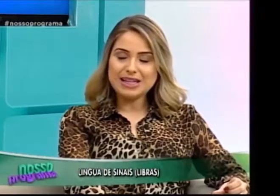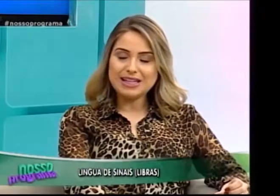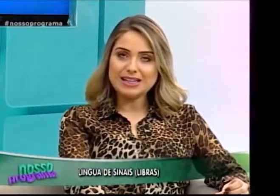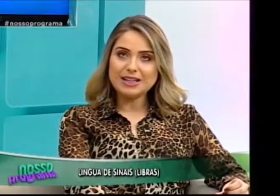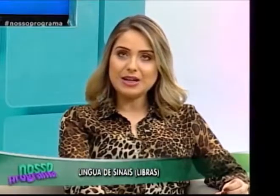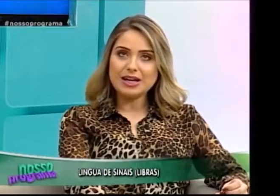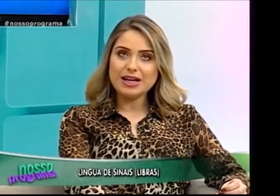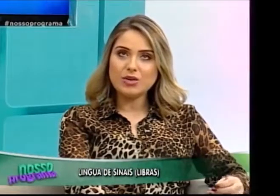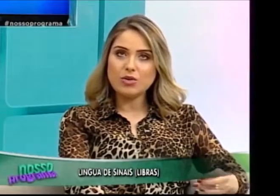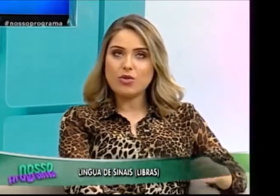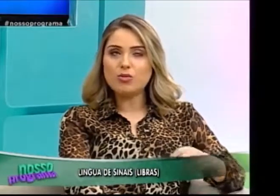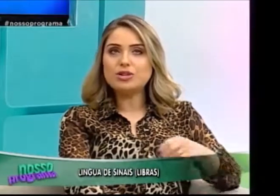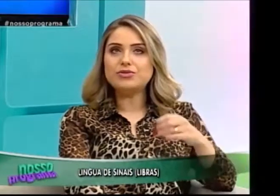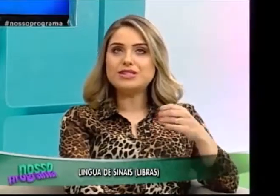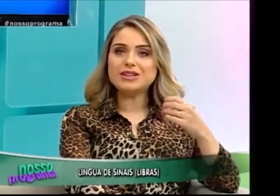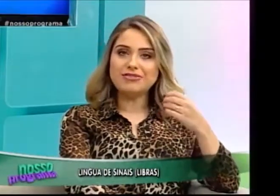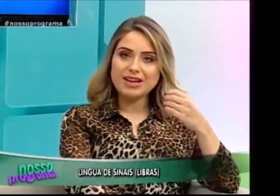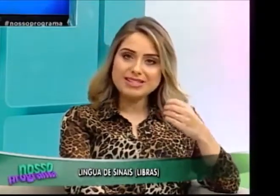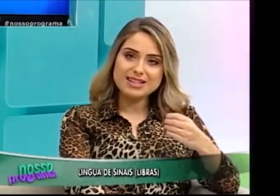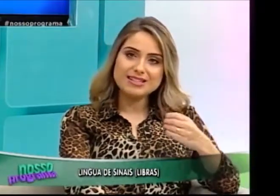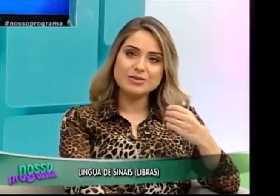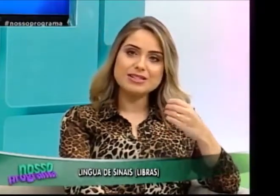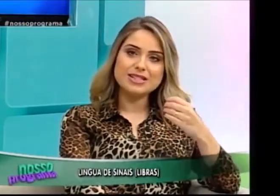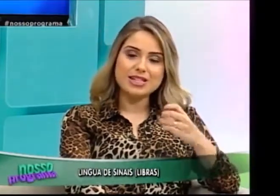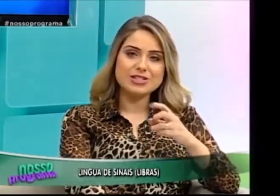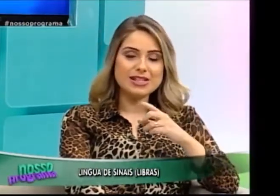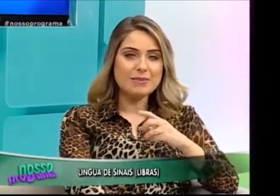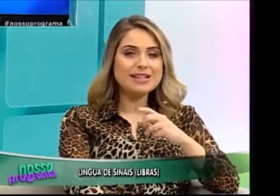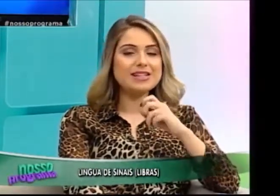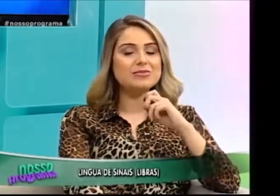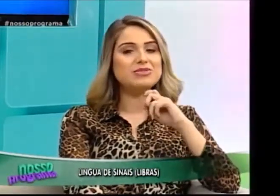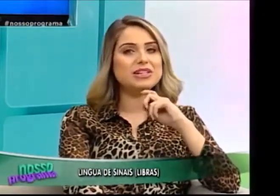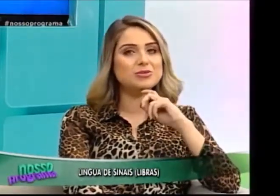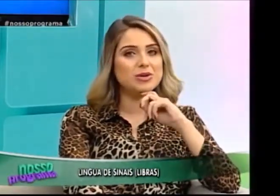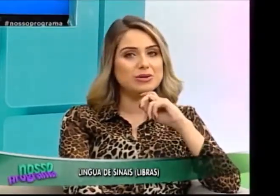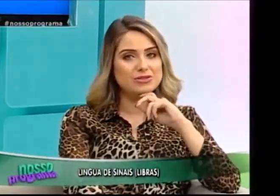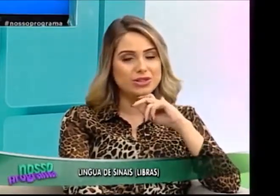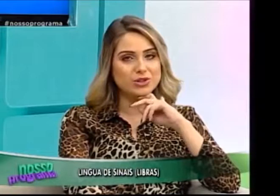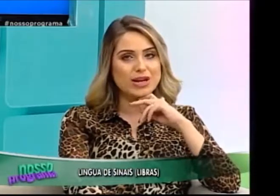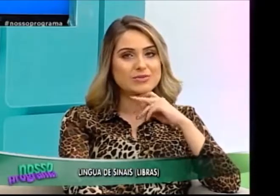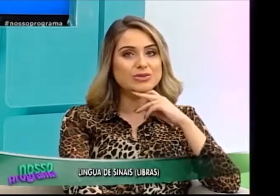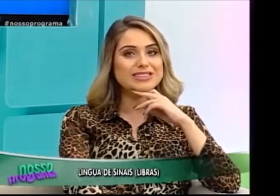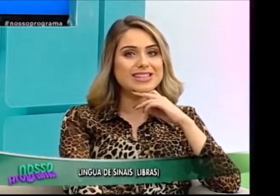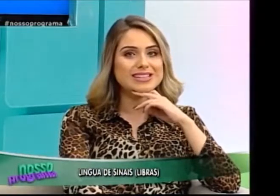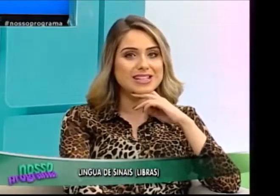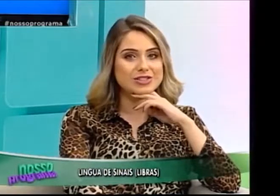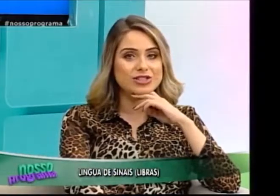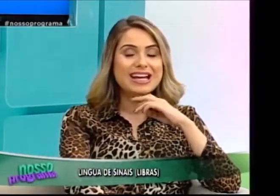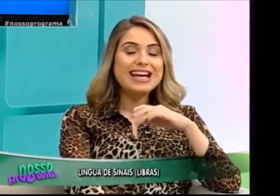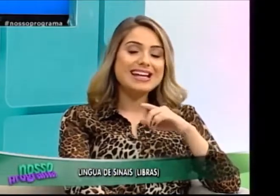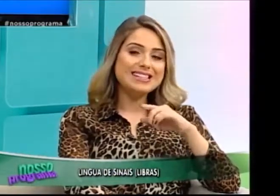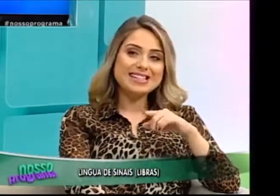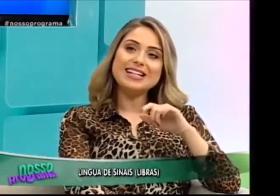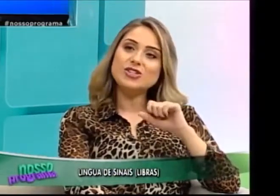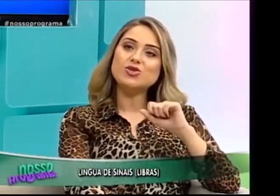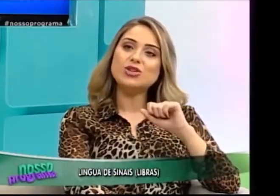também como que você vê essa questão das igrejas. A Mari estava me falando uma coisa fora do ar muito interessante. Existem religiões